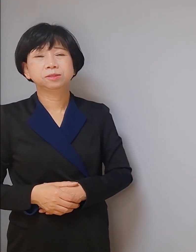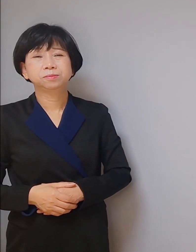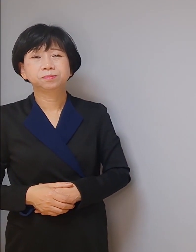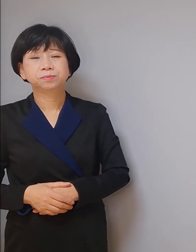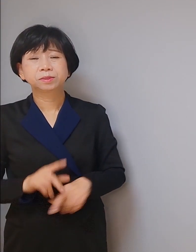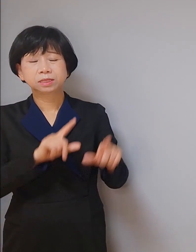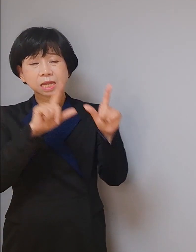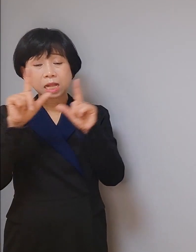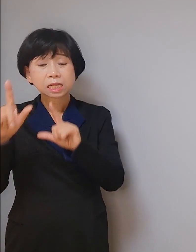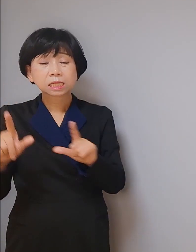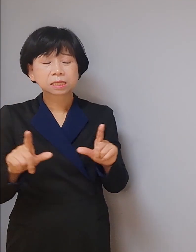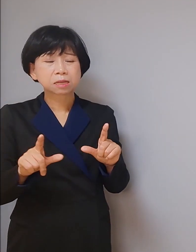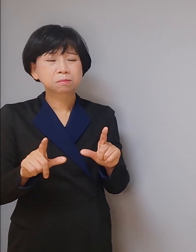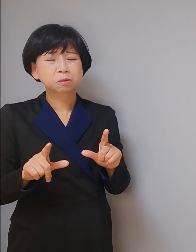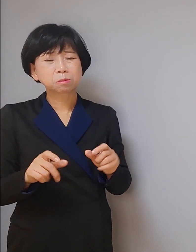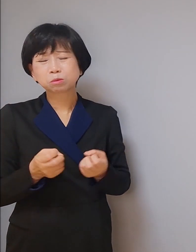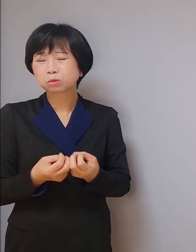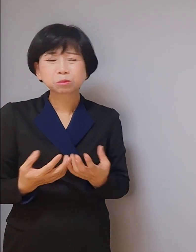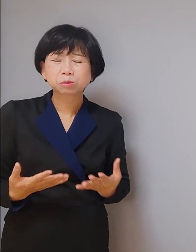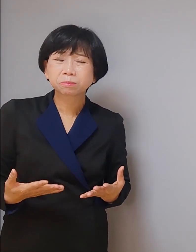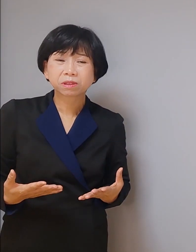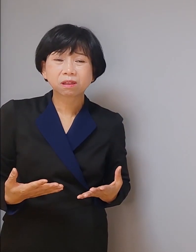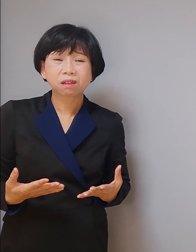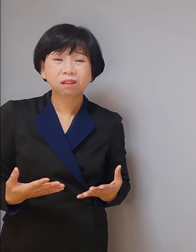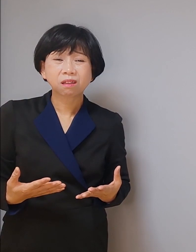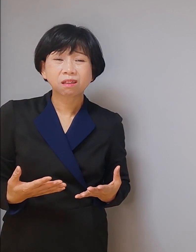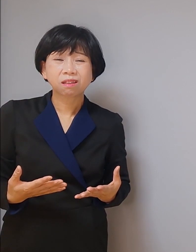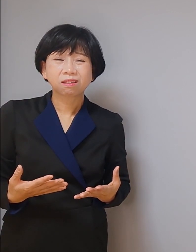살다 보면 그럴 수밖에 없어요.